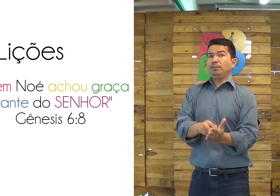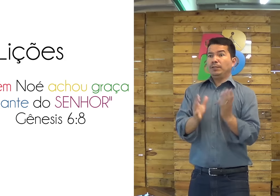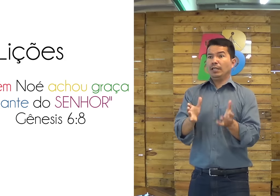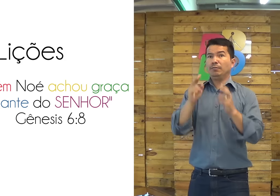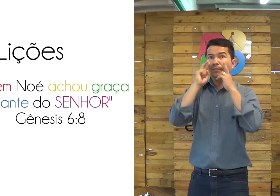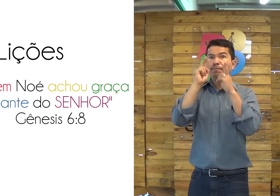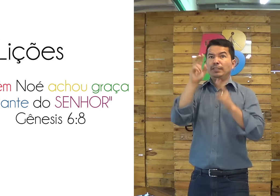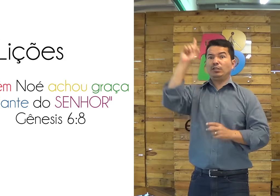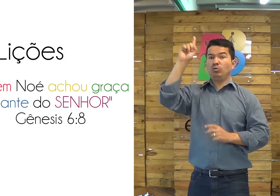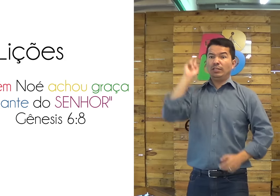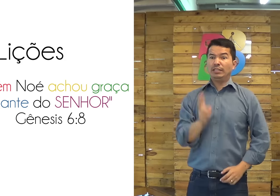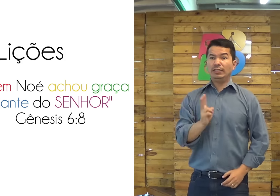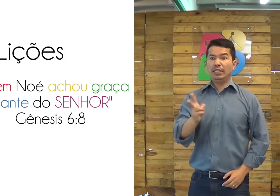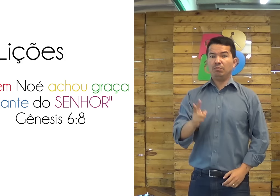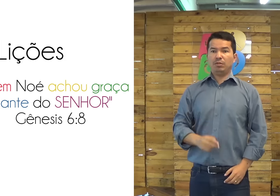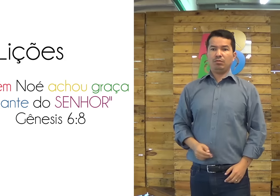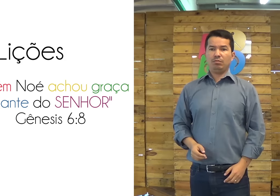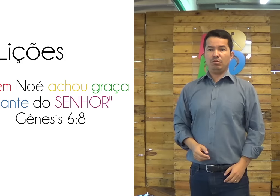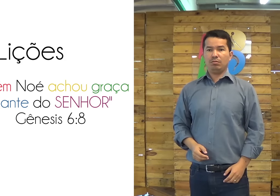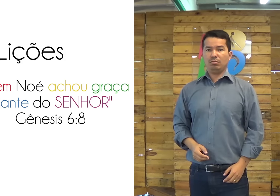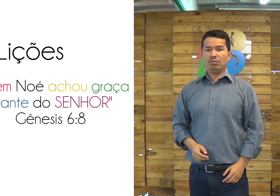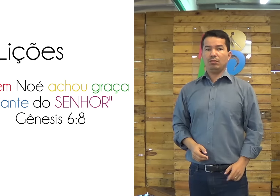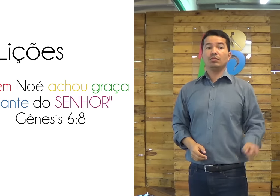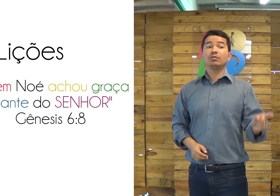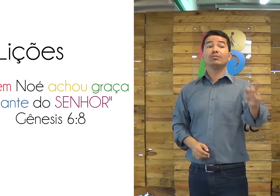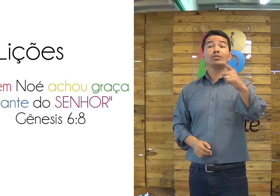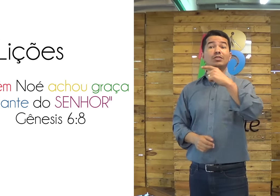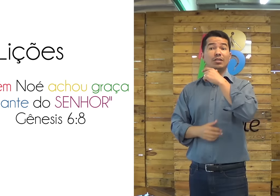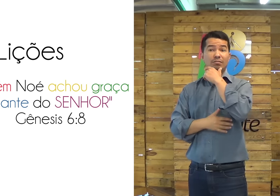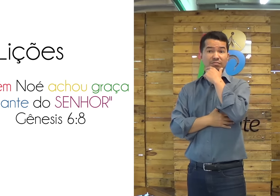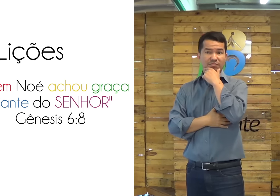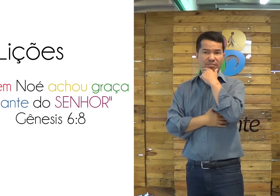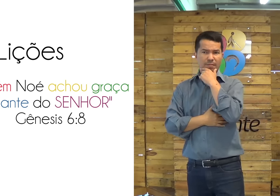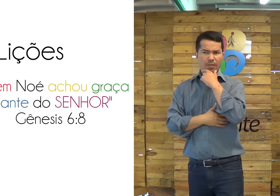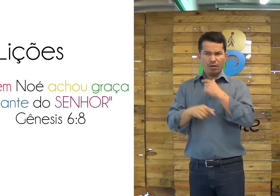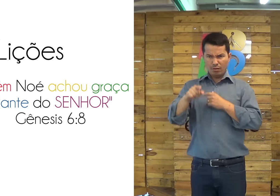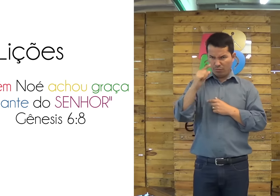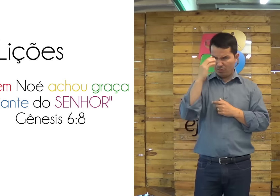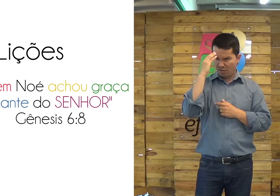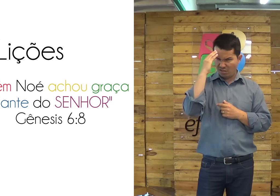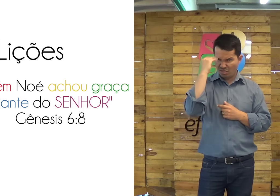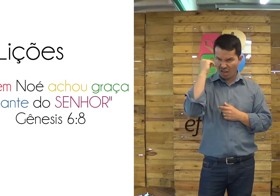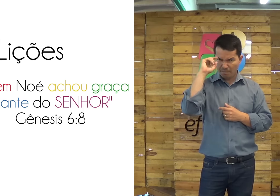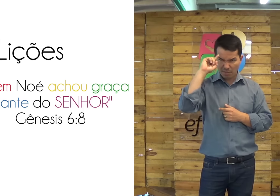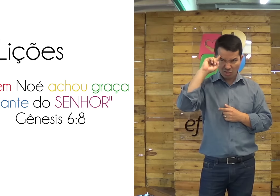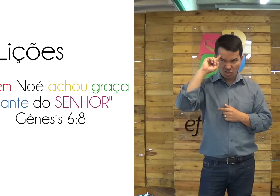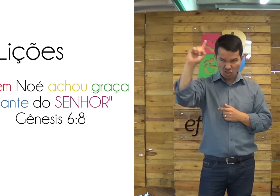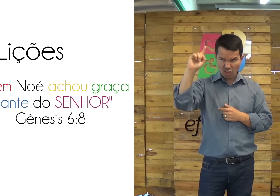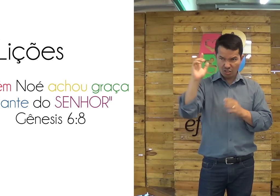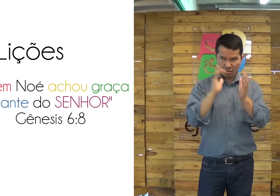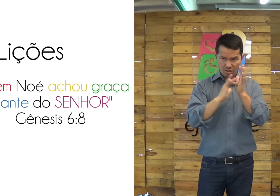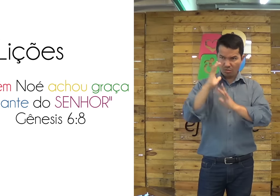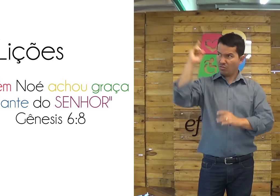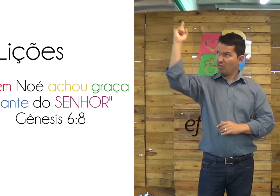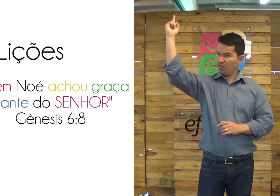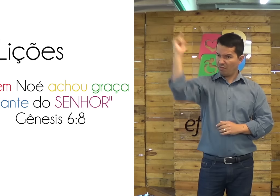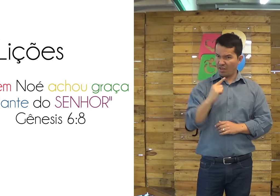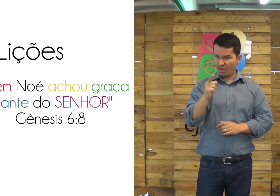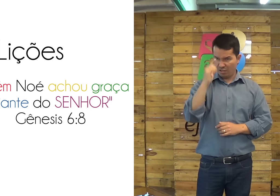uma pessoa correta diante de Deus ele sempre olhava para Deus e você você você sabe o dia